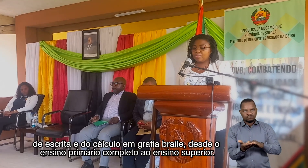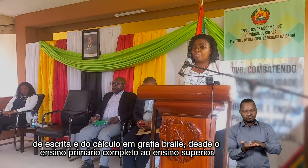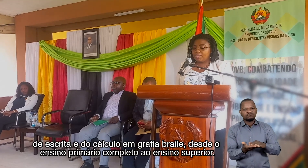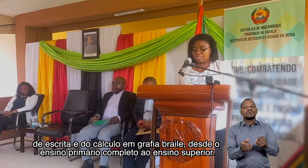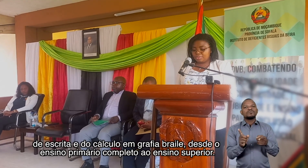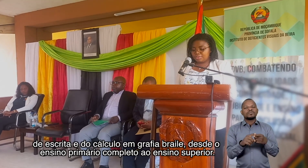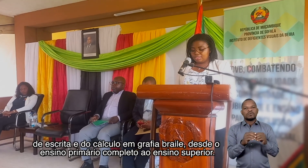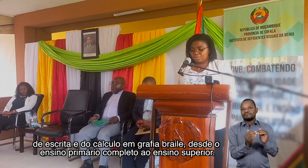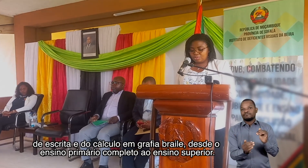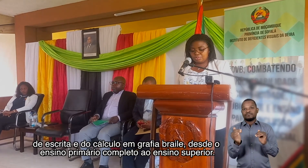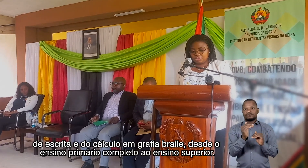como médica é um ensino superior